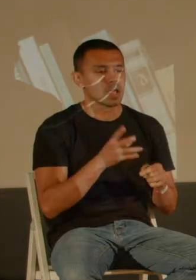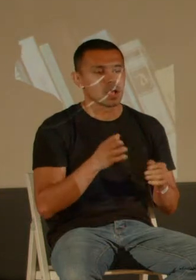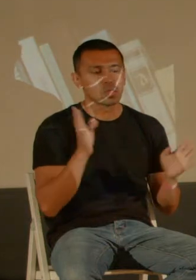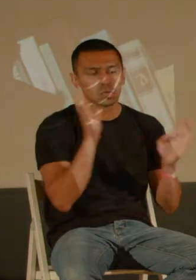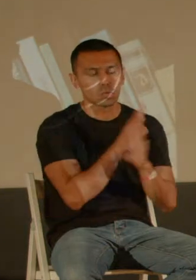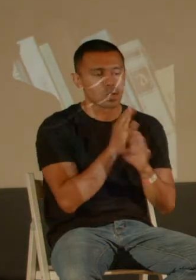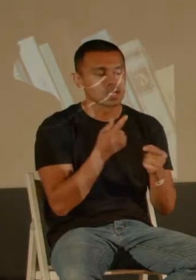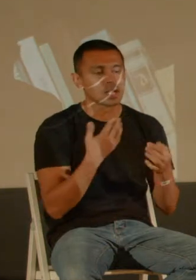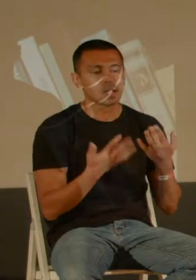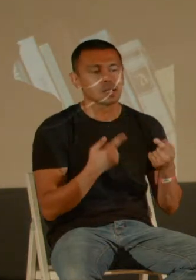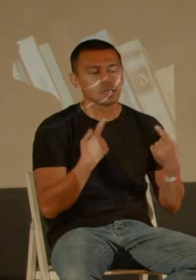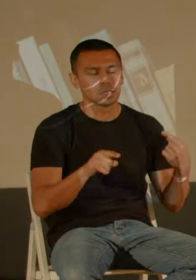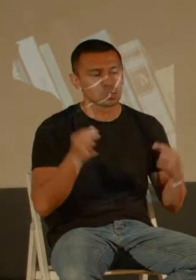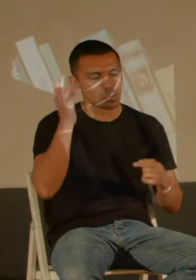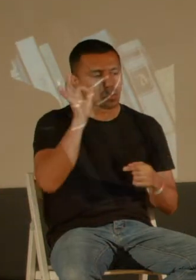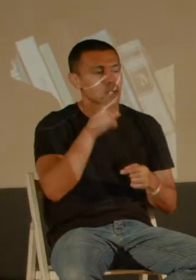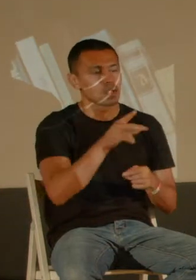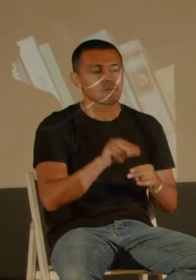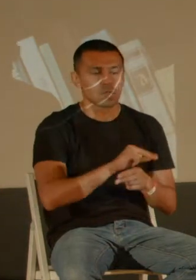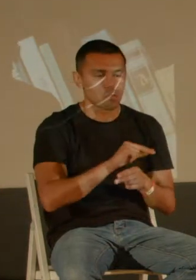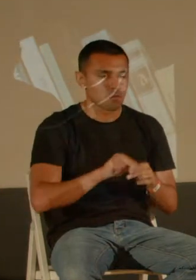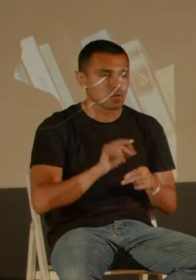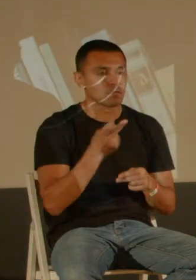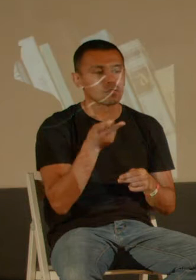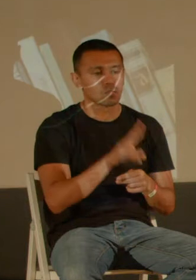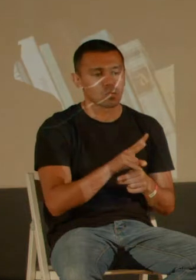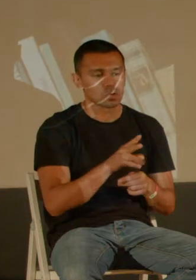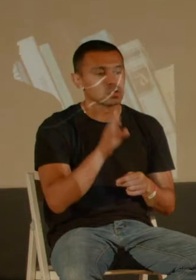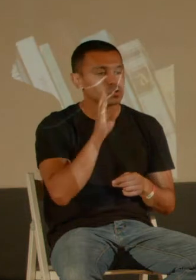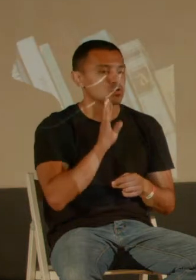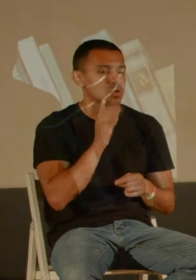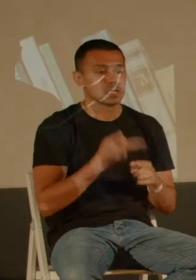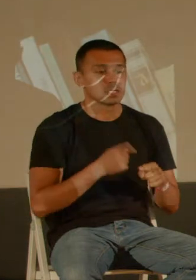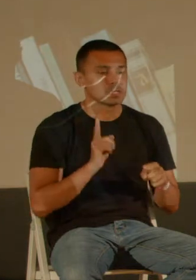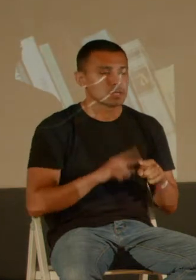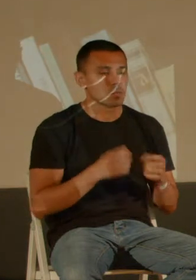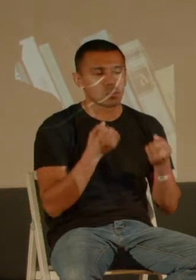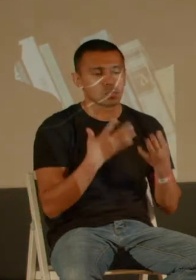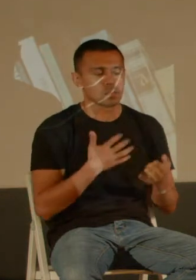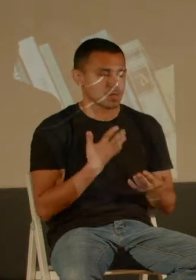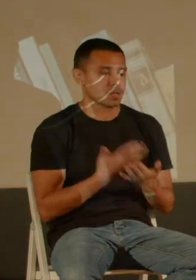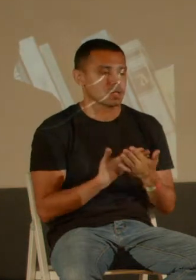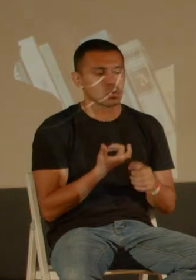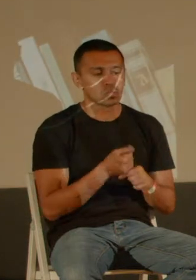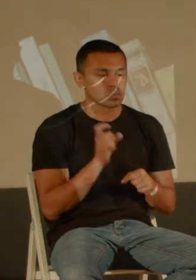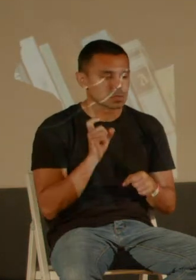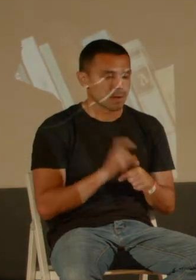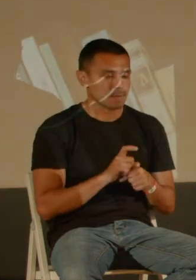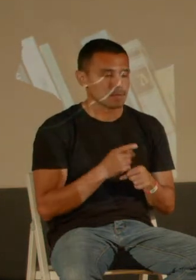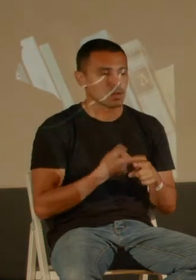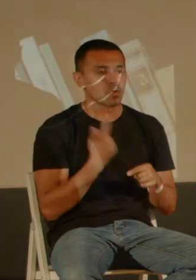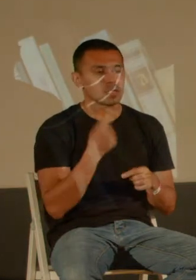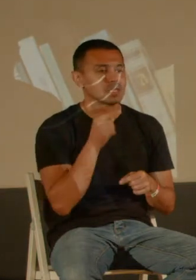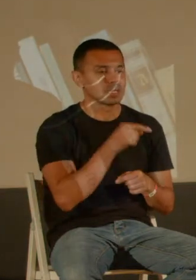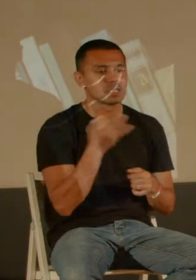доля, наскільки різні спогади про те, як їх виховували вдвох жінок. Ну, це просто, мені здається, дуже, це